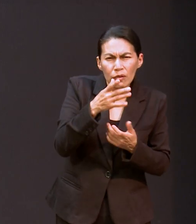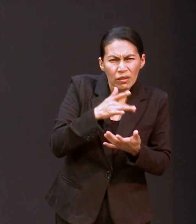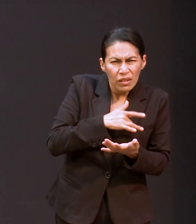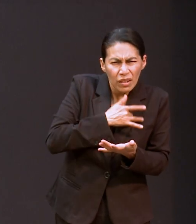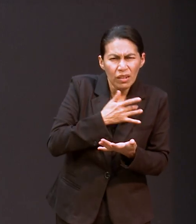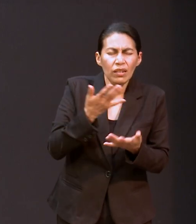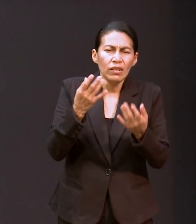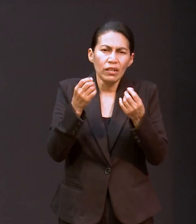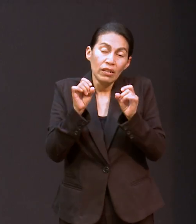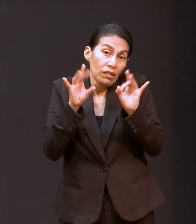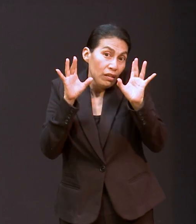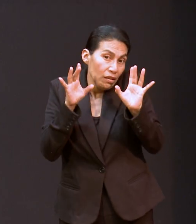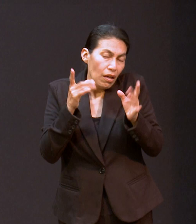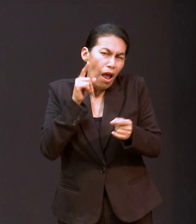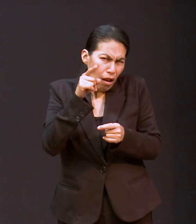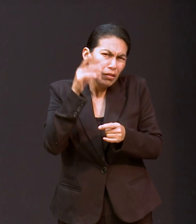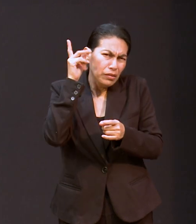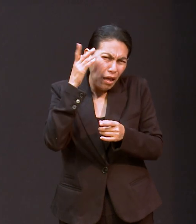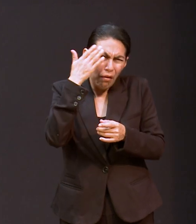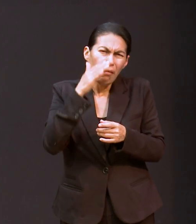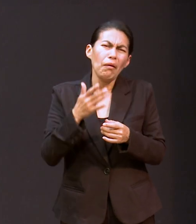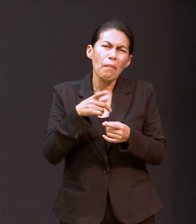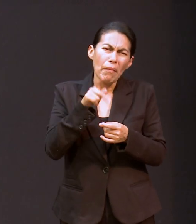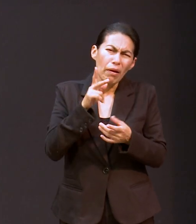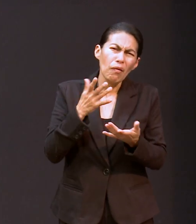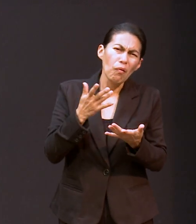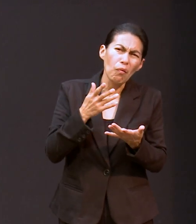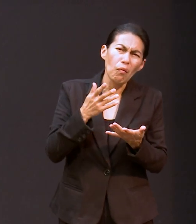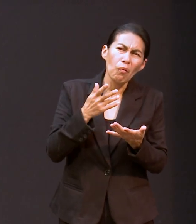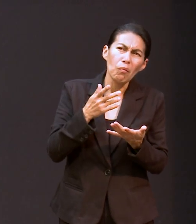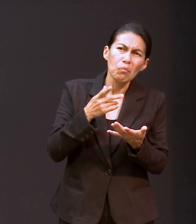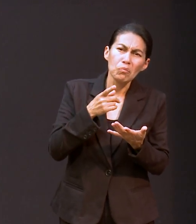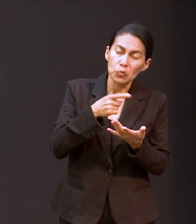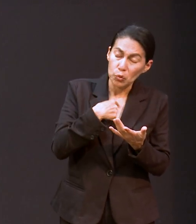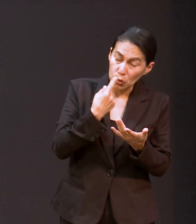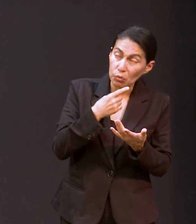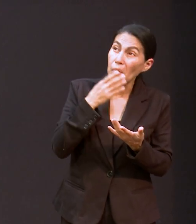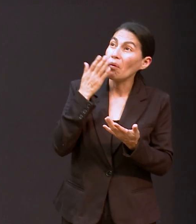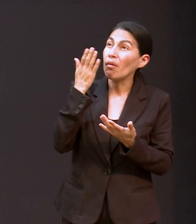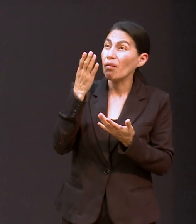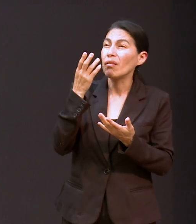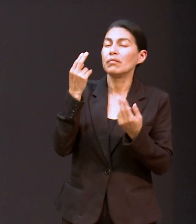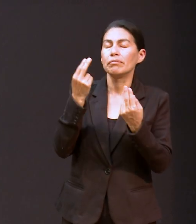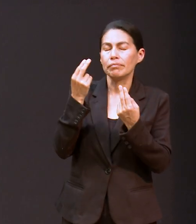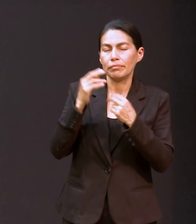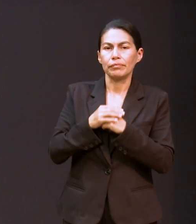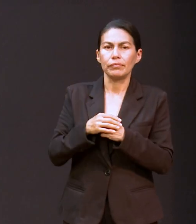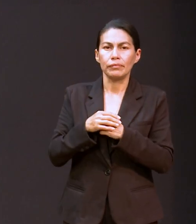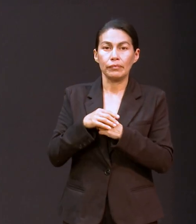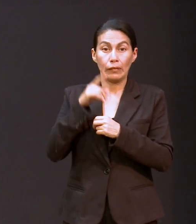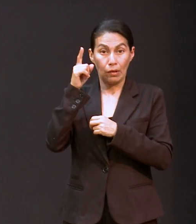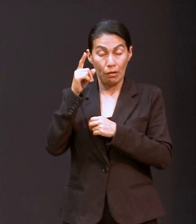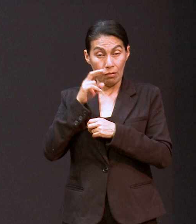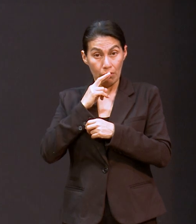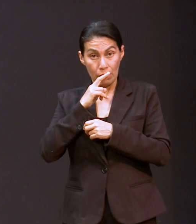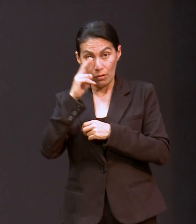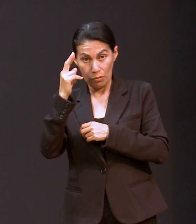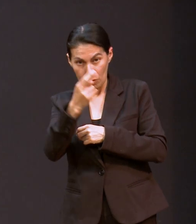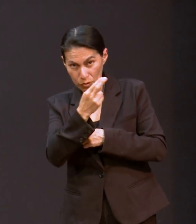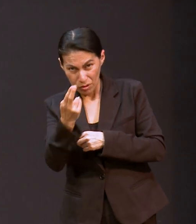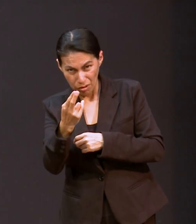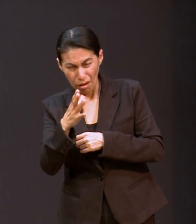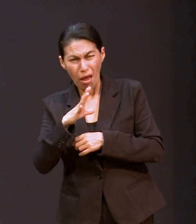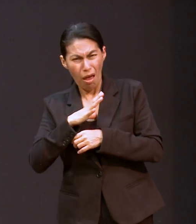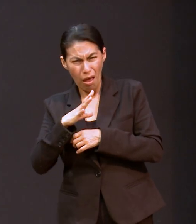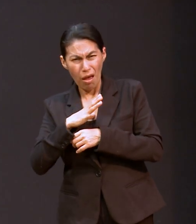ya sabe lo que te sucede ya tiene la respuesta aún antes de que tú clames a él él ya